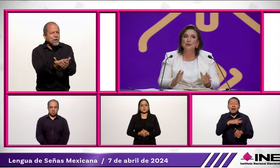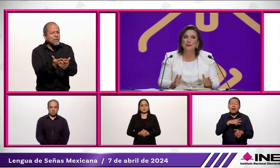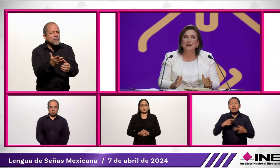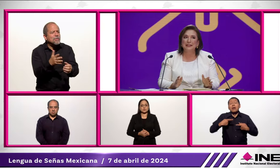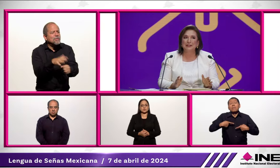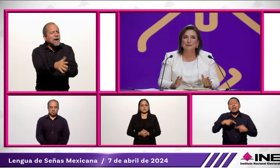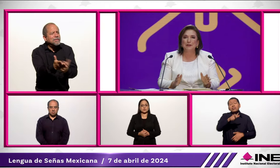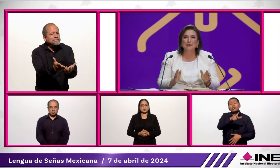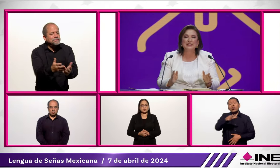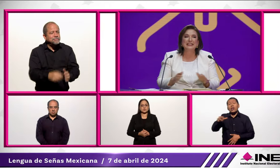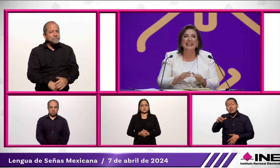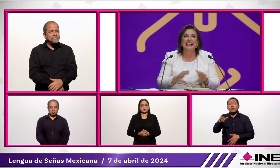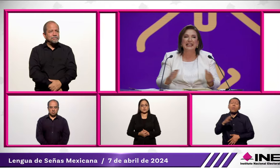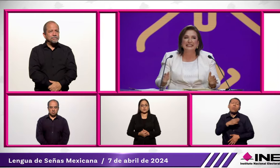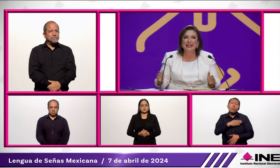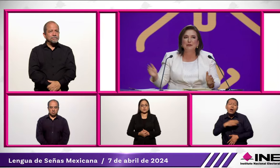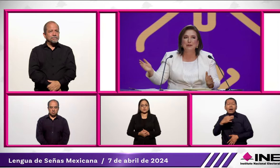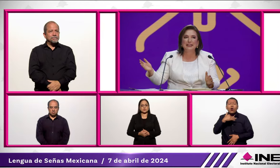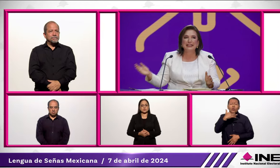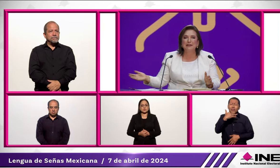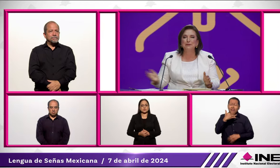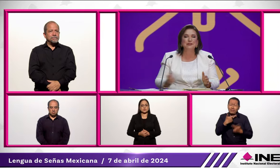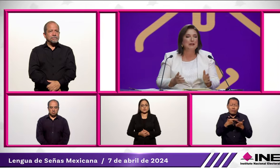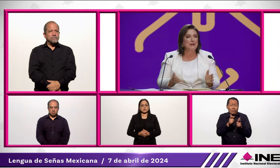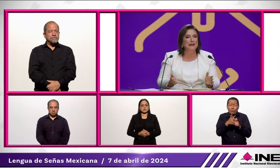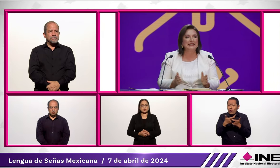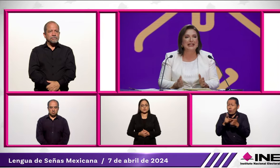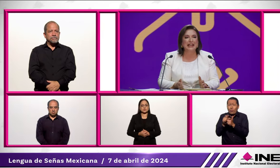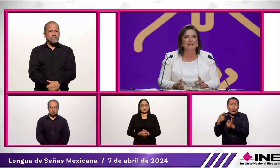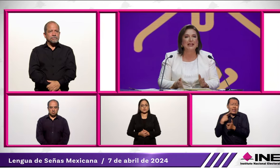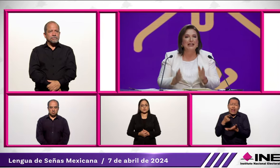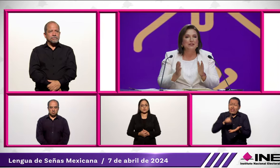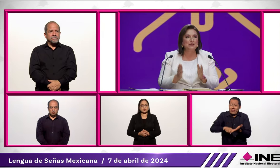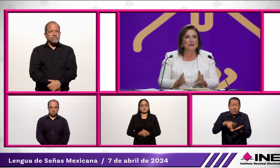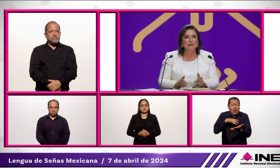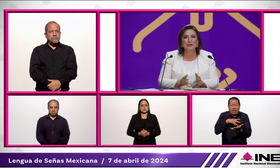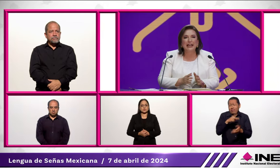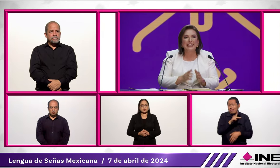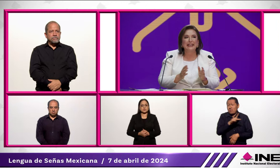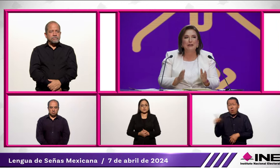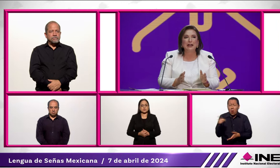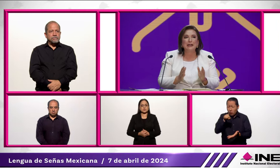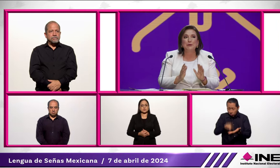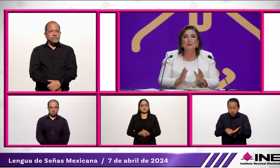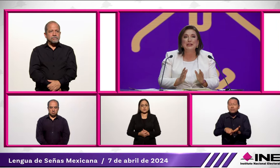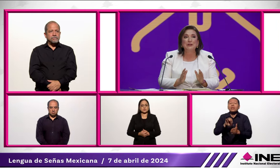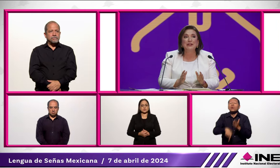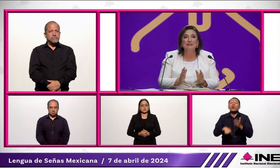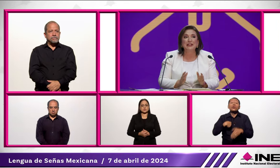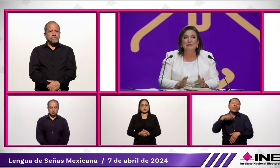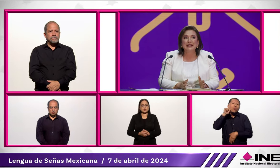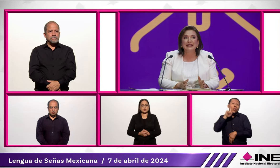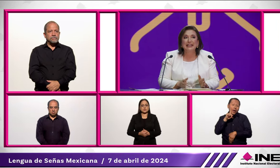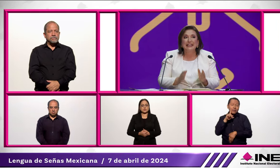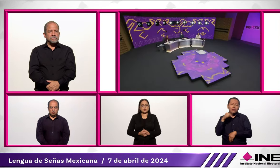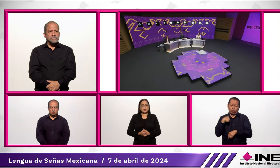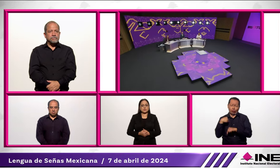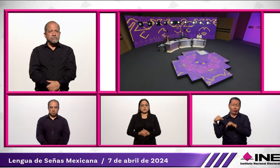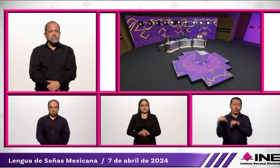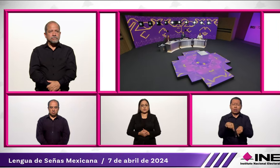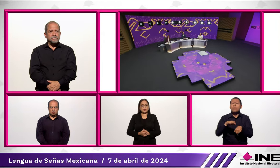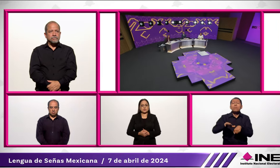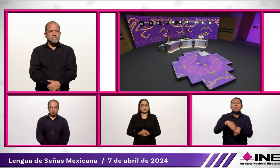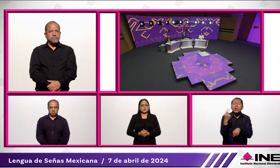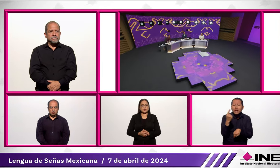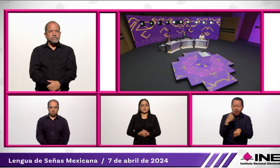corruptas en todos los partidos, pero entonces generalizar como lo hacen ambos me parece grave. Yo soy una mujer que llegó aquí por 1,000,000 de firmas,